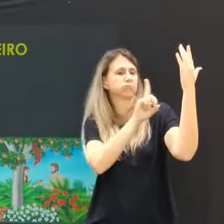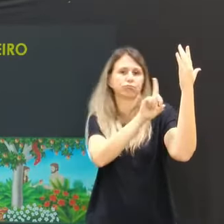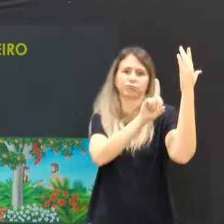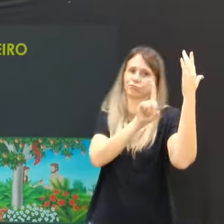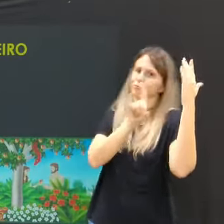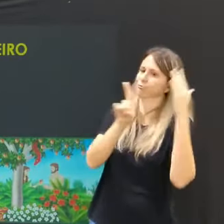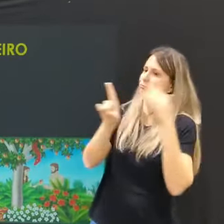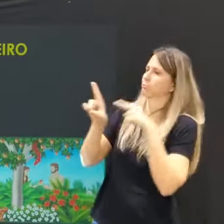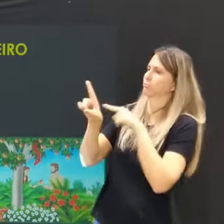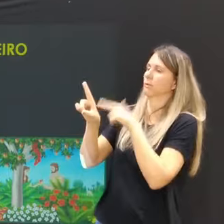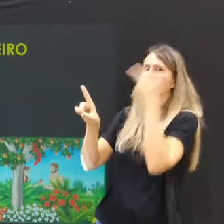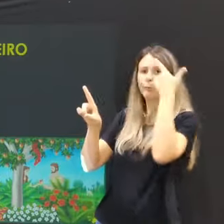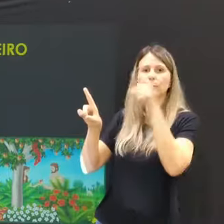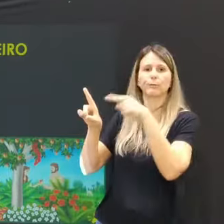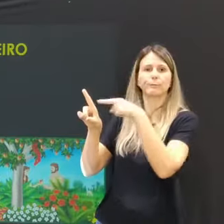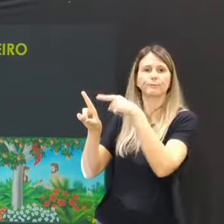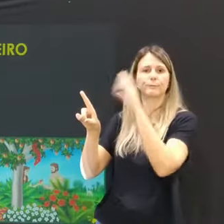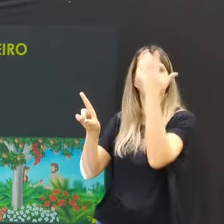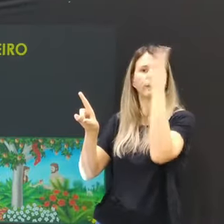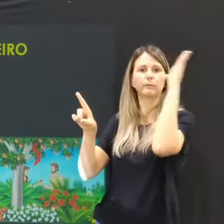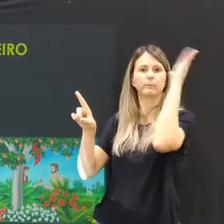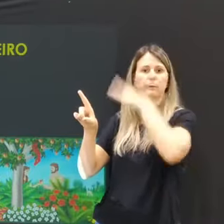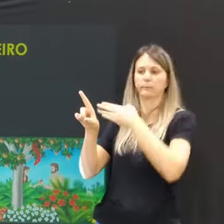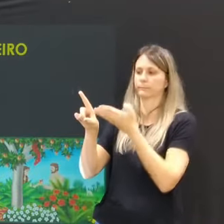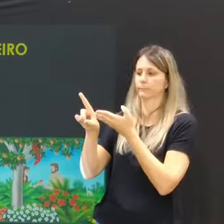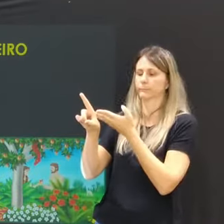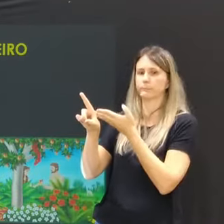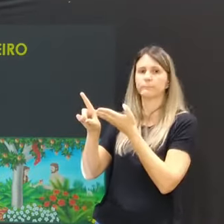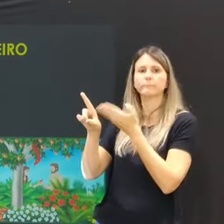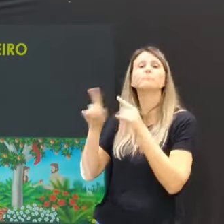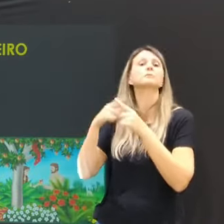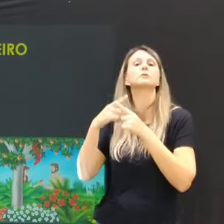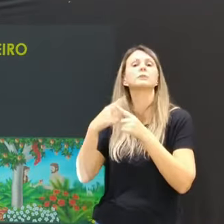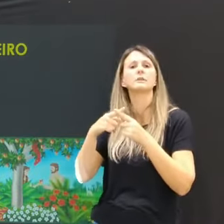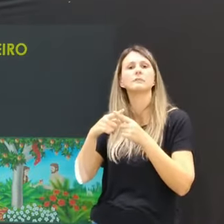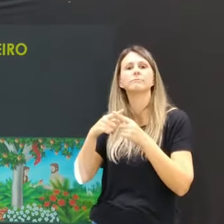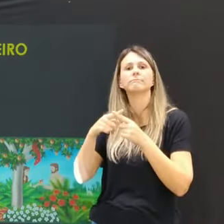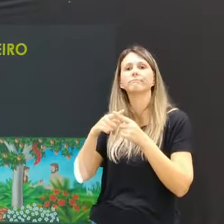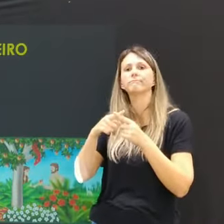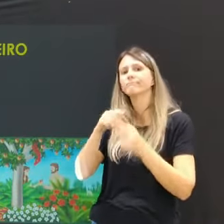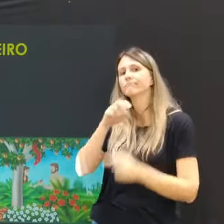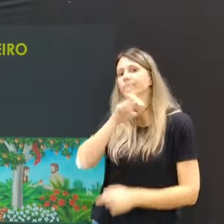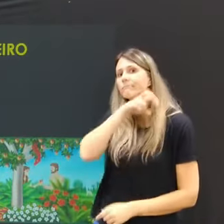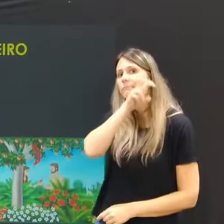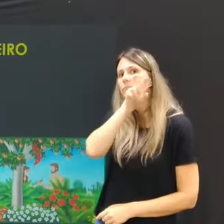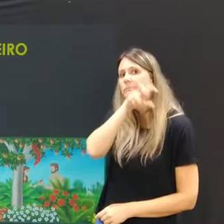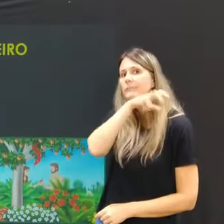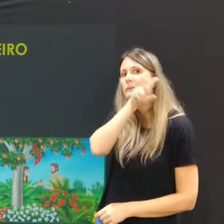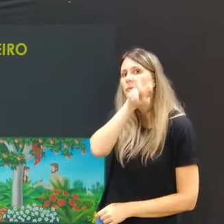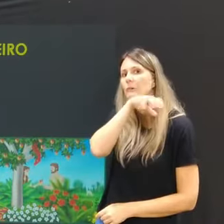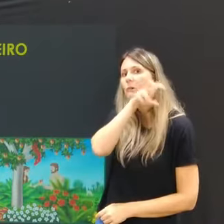falar do engano da cobra ali, né? O que aconteceu então? A